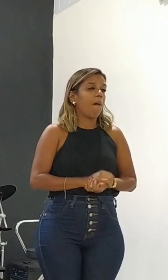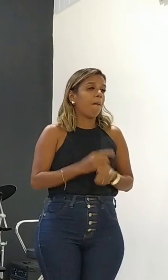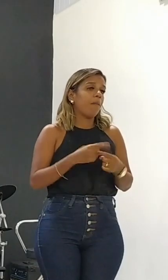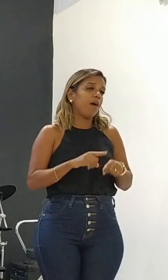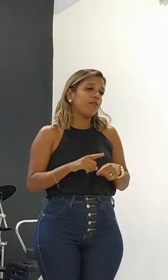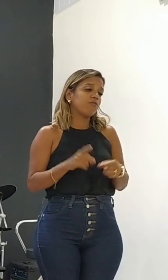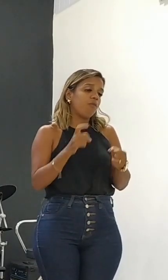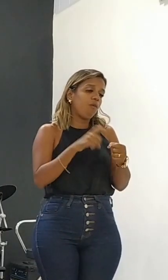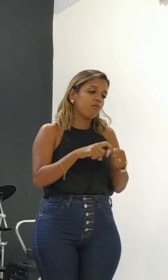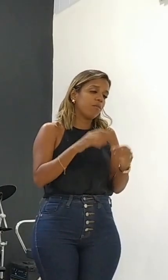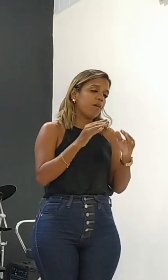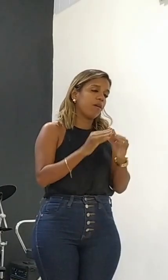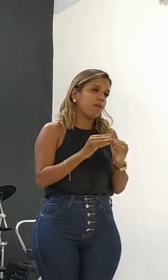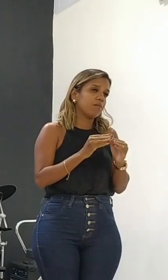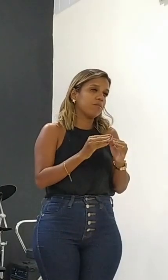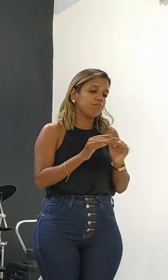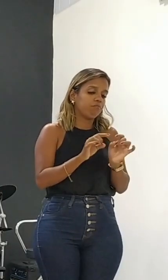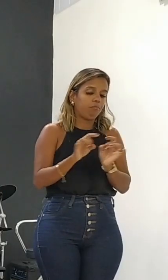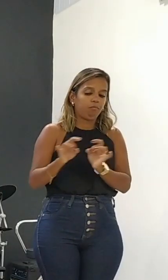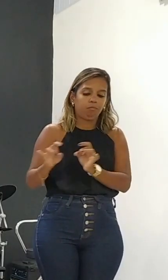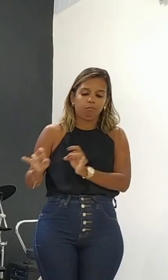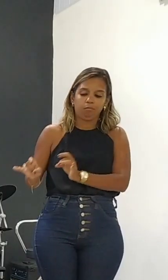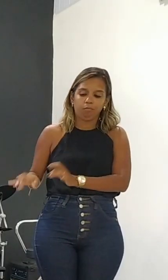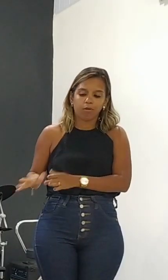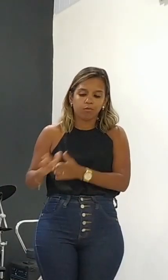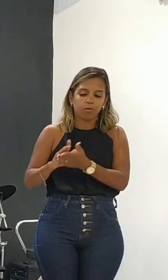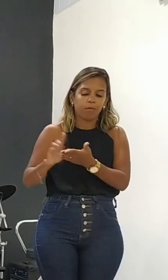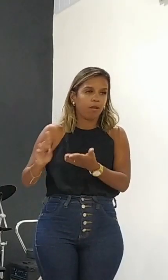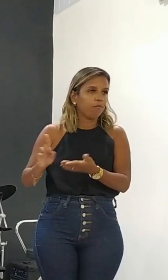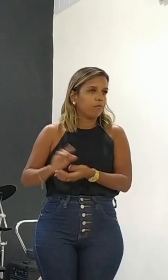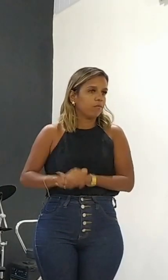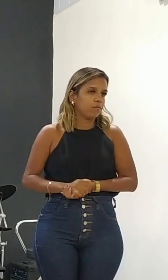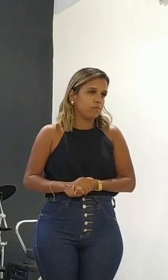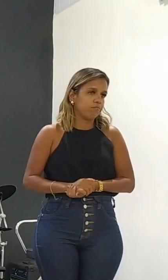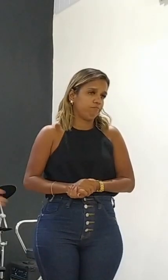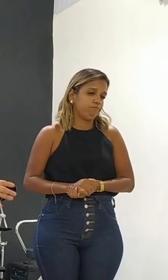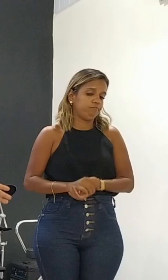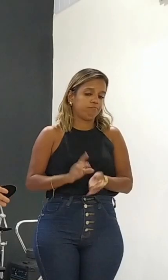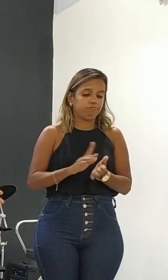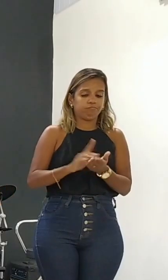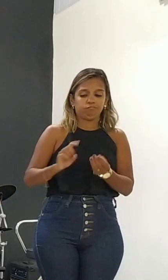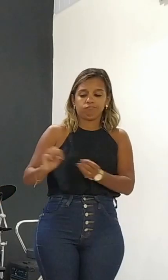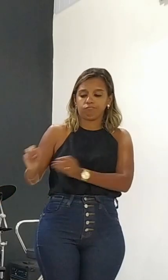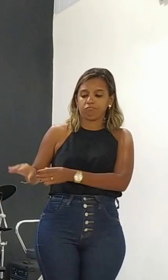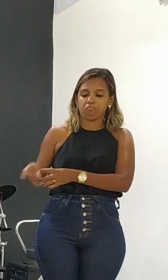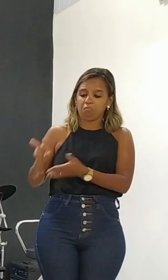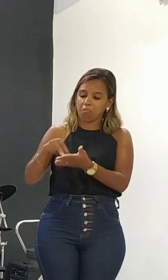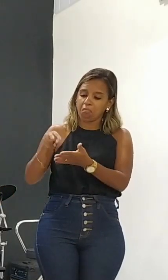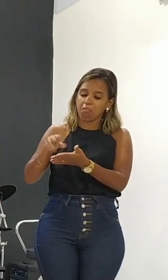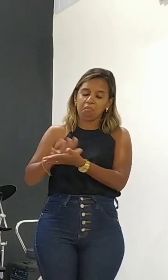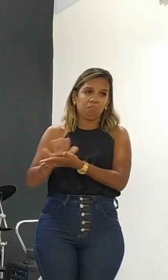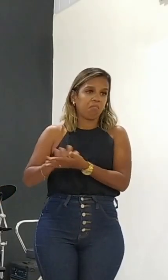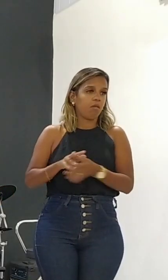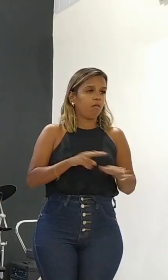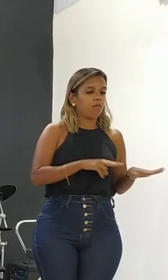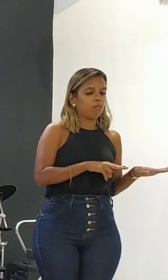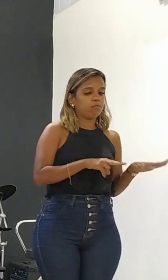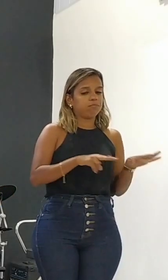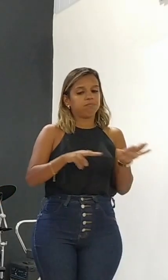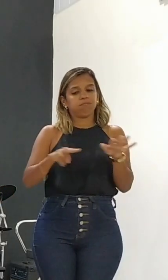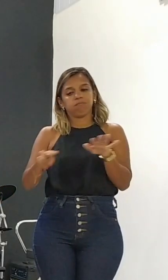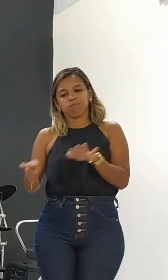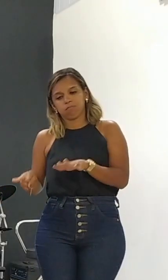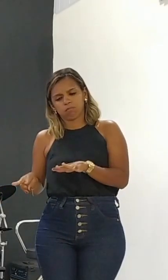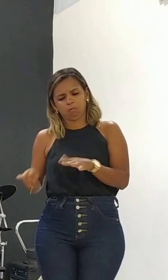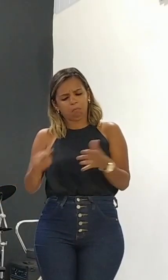casa, a gente larga a água, coloca a arma no gelado, né, larga a Bíblia, não lê mais, passa a semana toda, não olha para